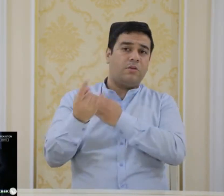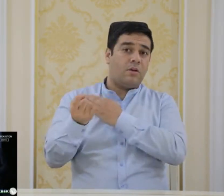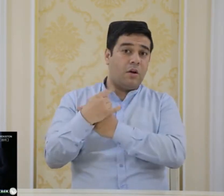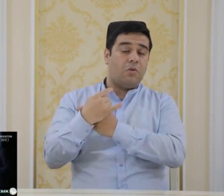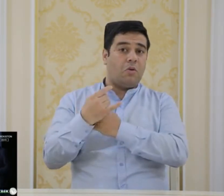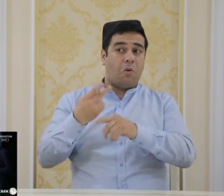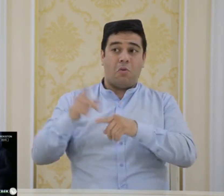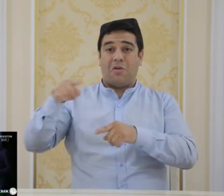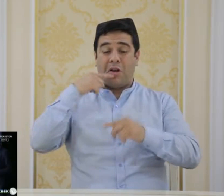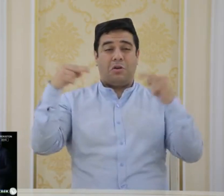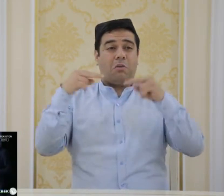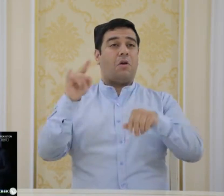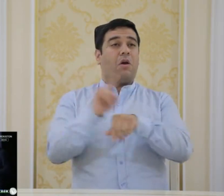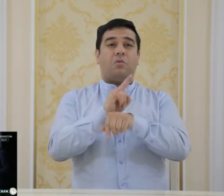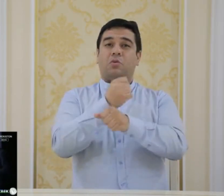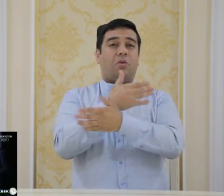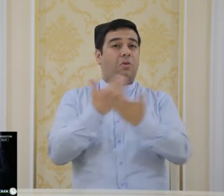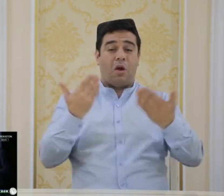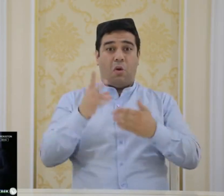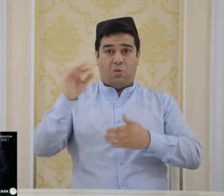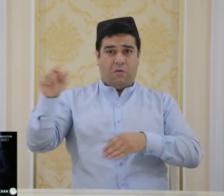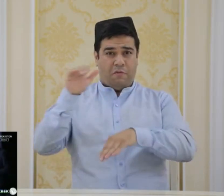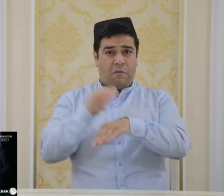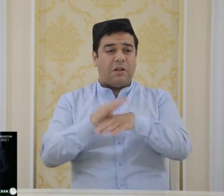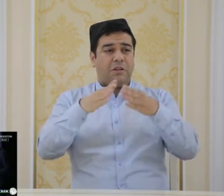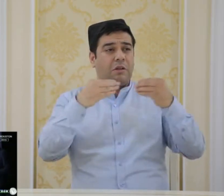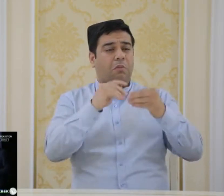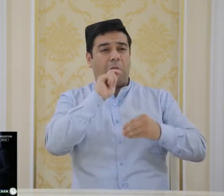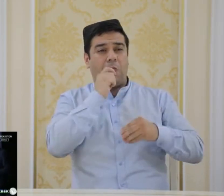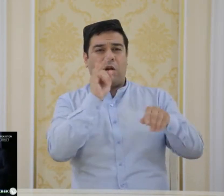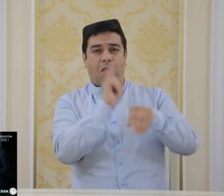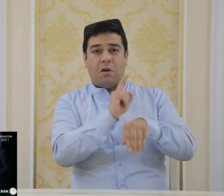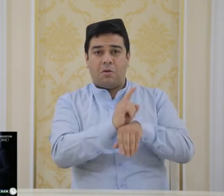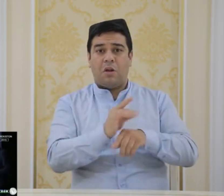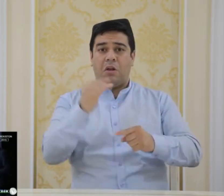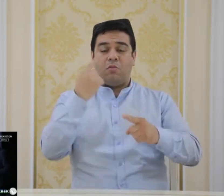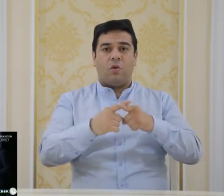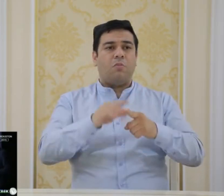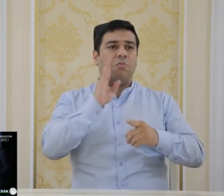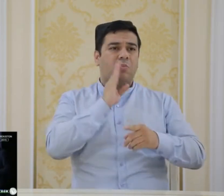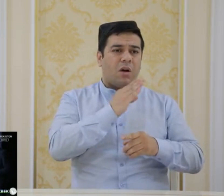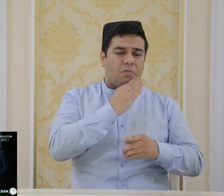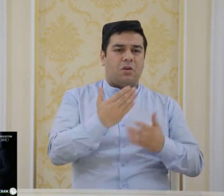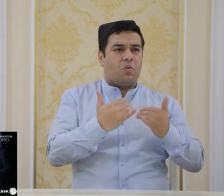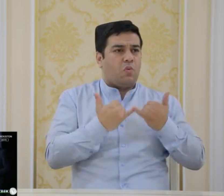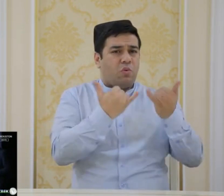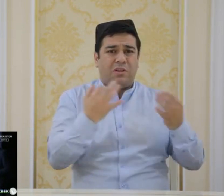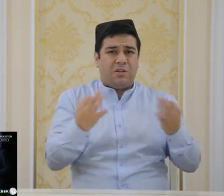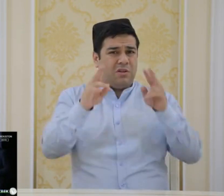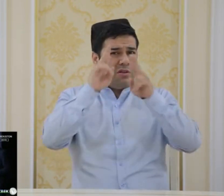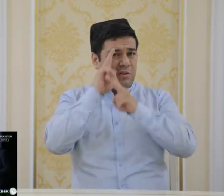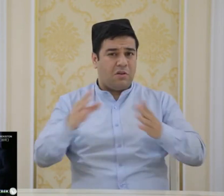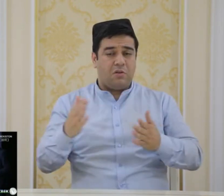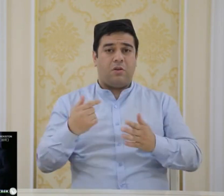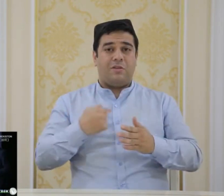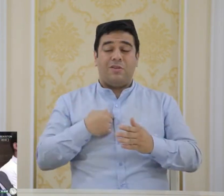ekan. Bizada aldash yo'q deydi, butun aldayapti. Hurmat nimaligini bilmayapti. Men biroq bir